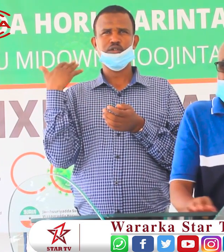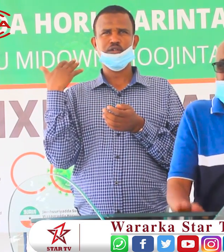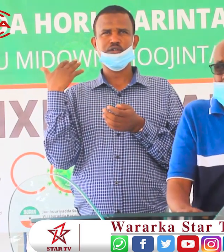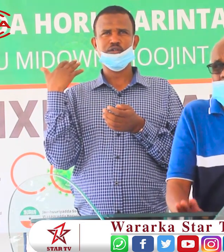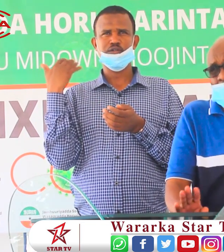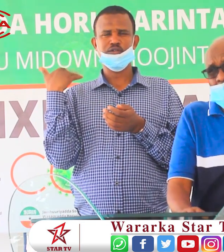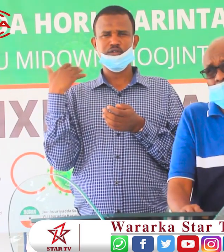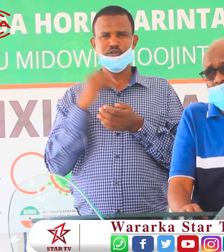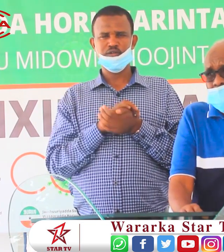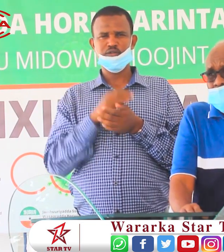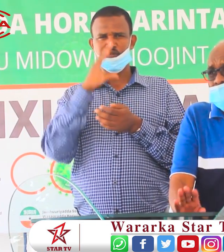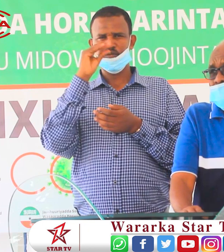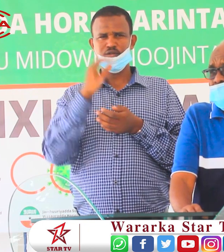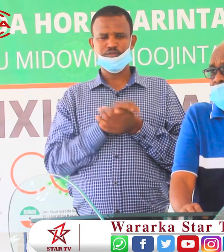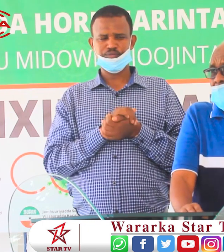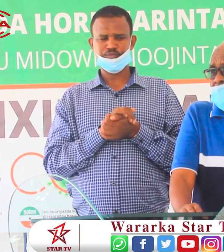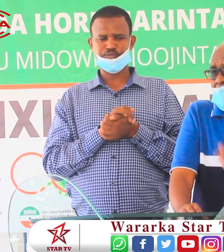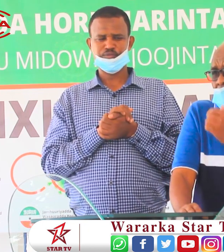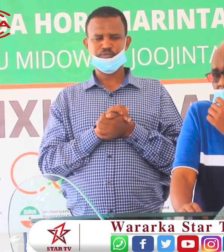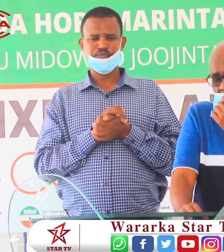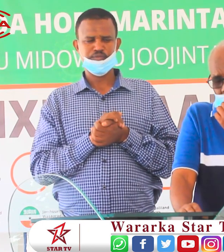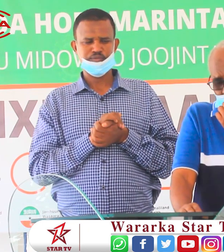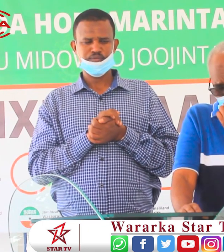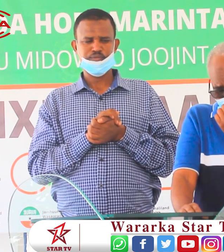meesha ku soo qoreen saxna ma ahayn